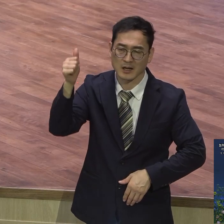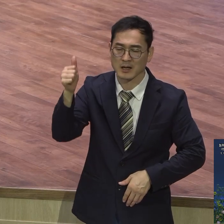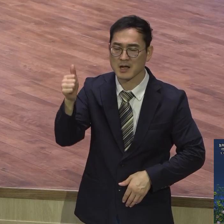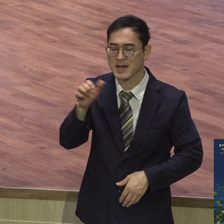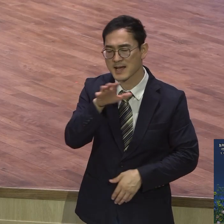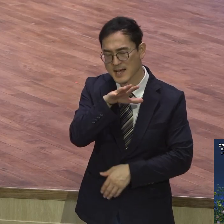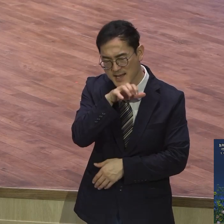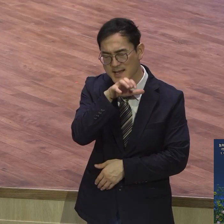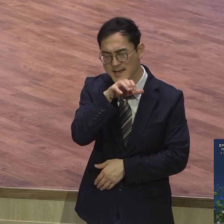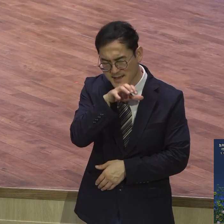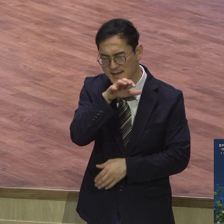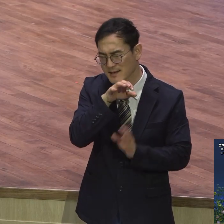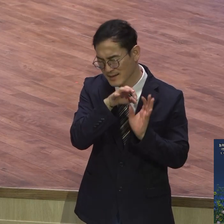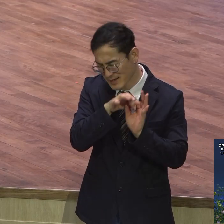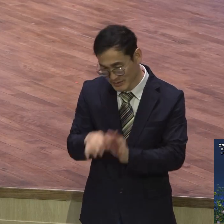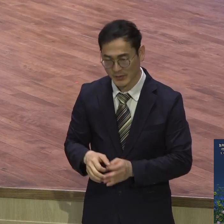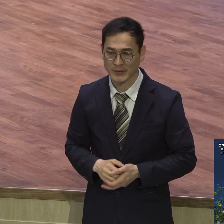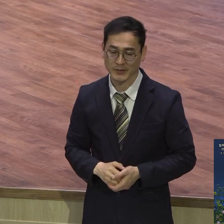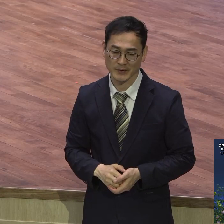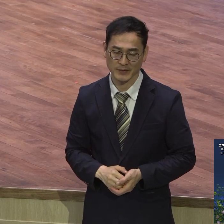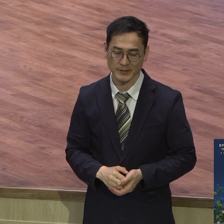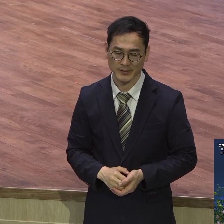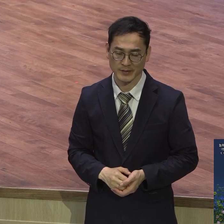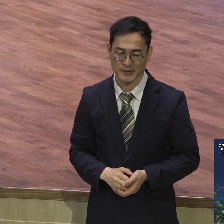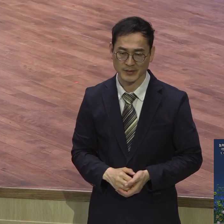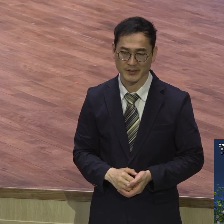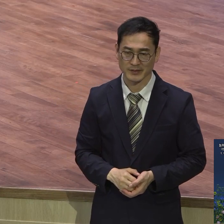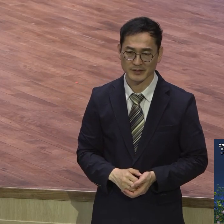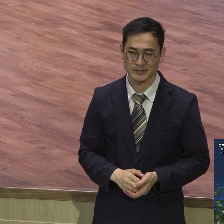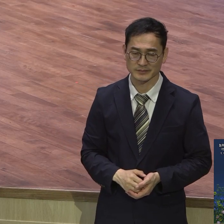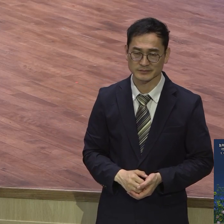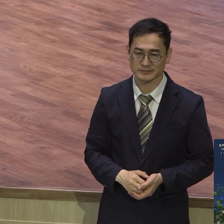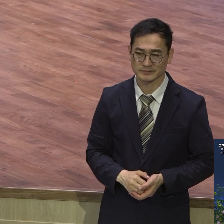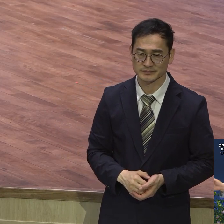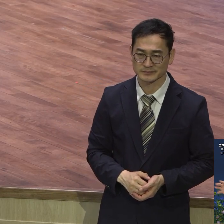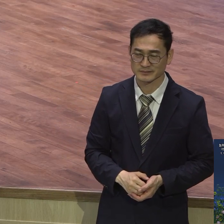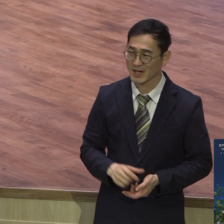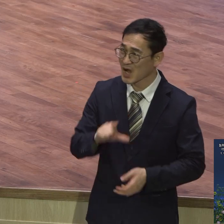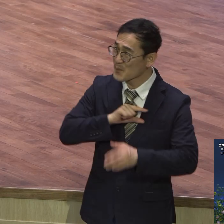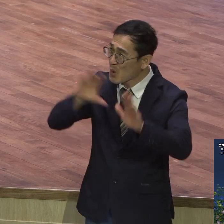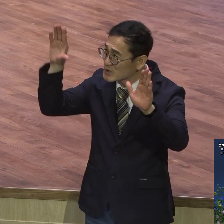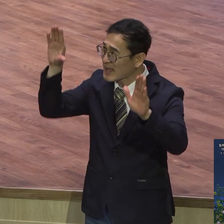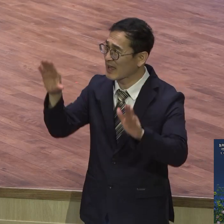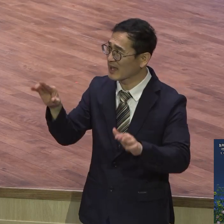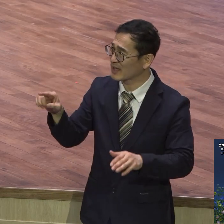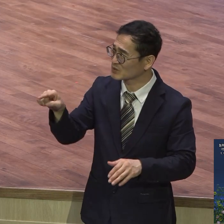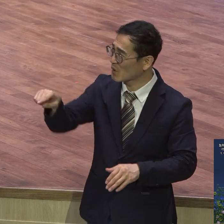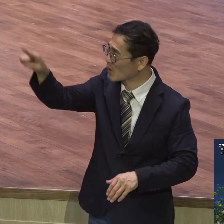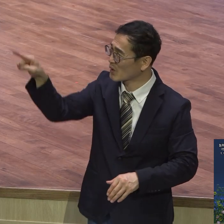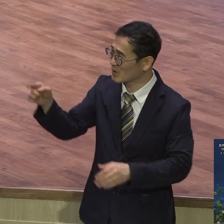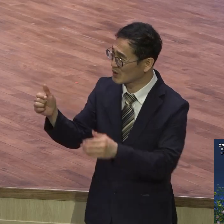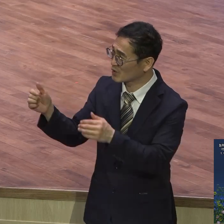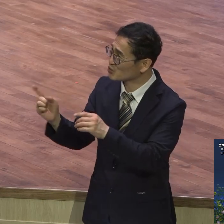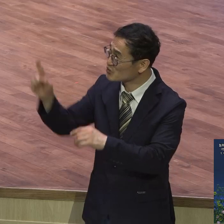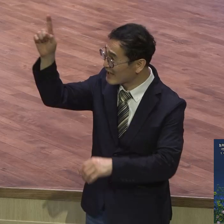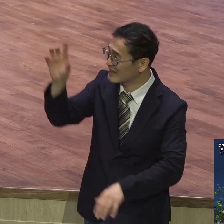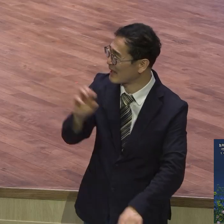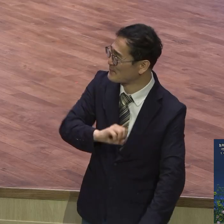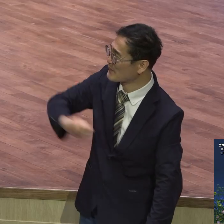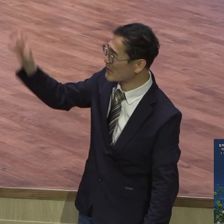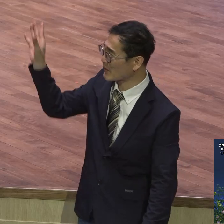그러면서 다른 지도자를 시켜가지고 우리 애급으로 돌아가자. 모세와 아론을 버리고 다른 지도자 세워가지고 우리